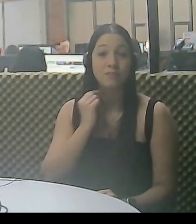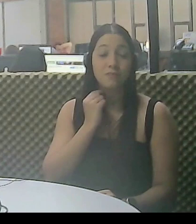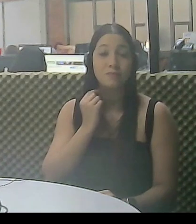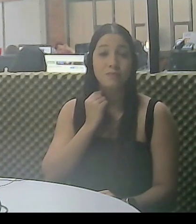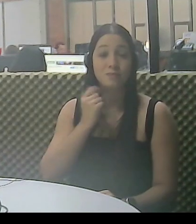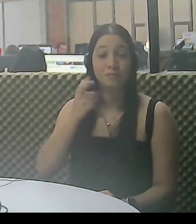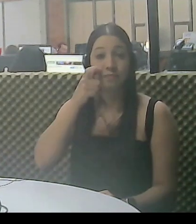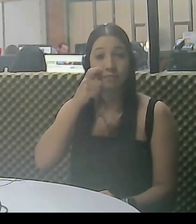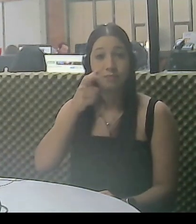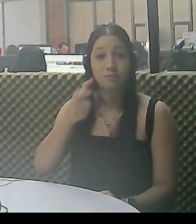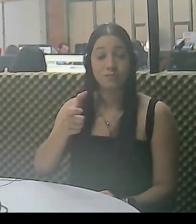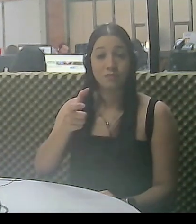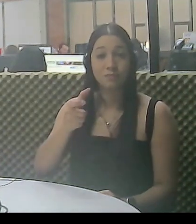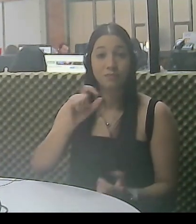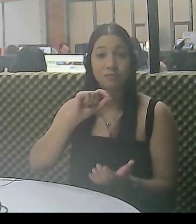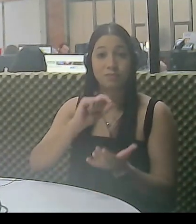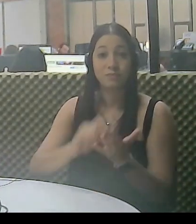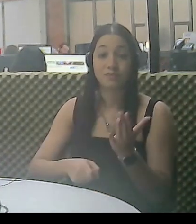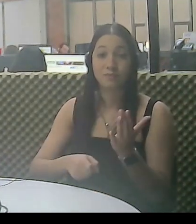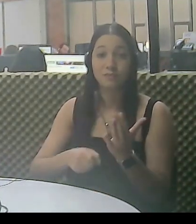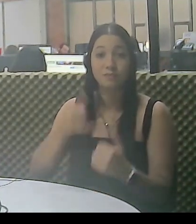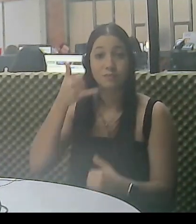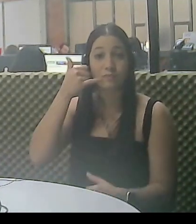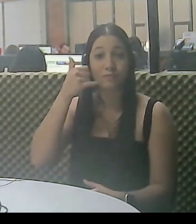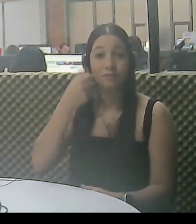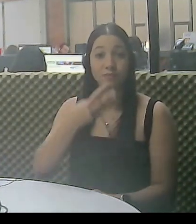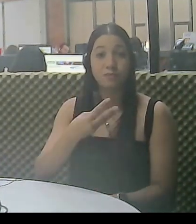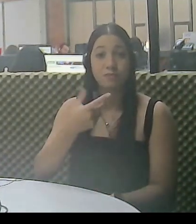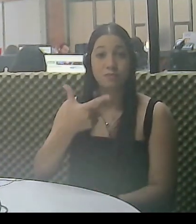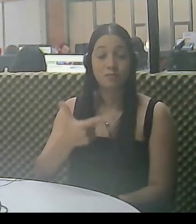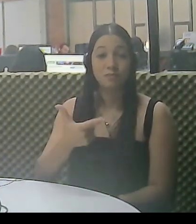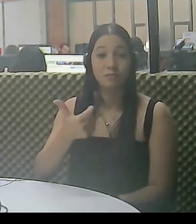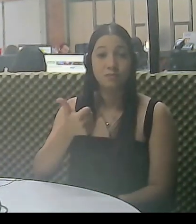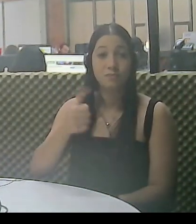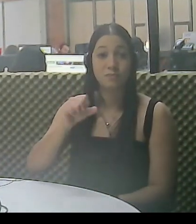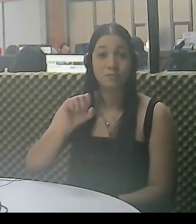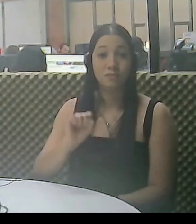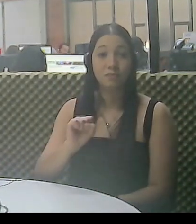E os interessados devem se inscrever pelo telefone